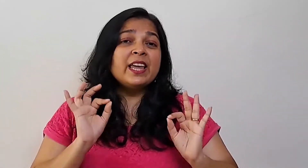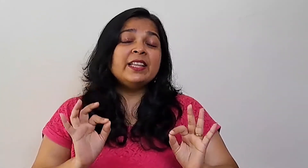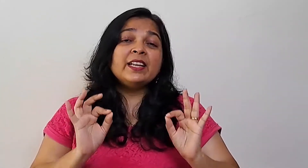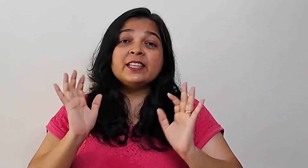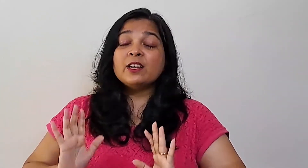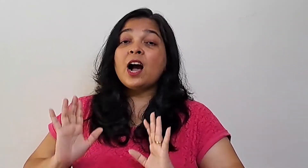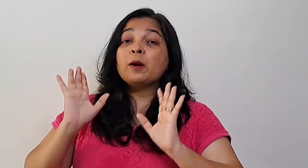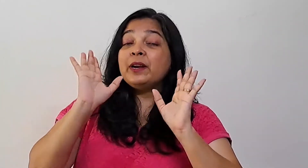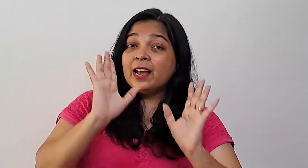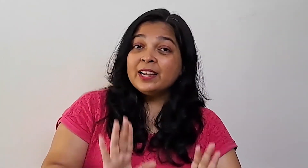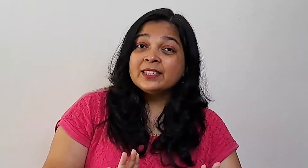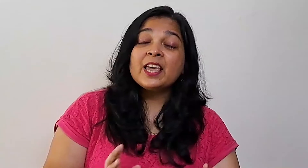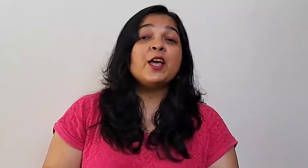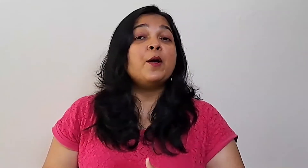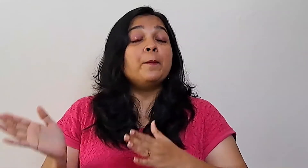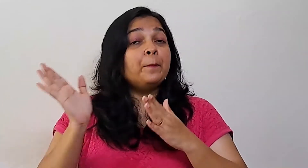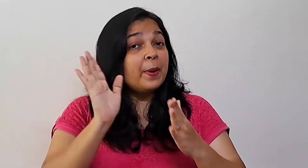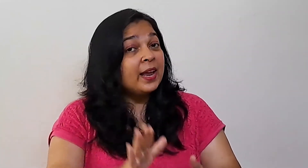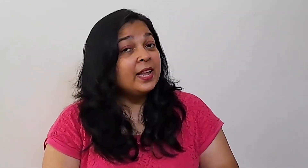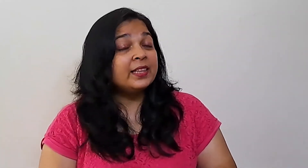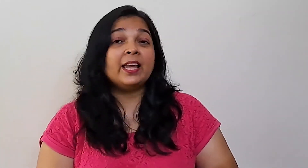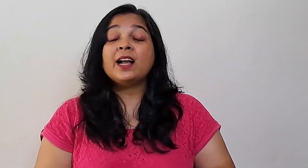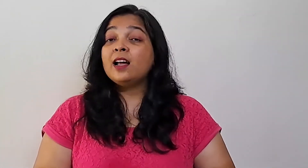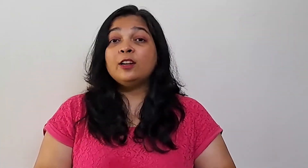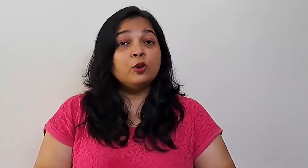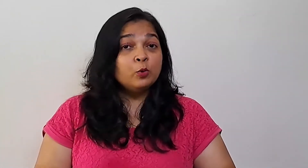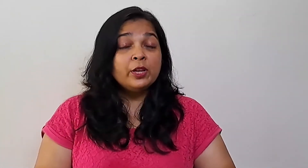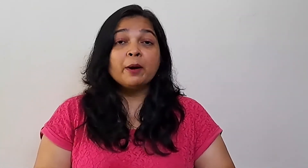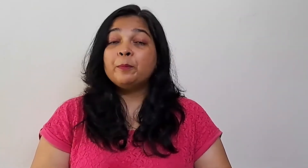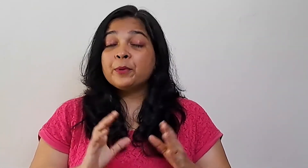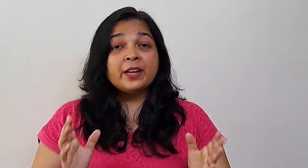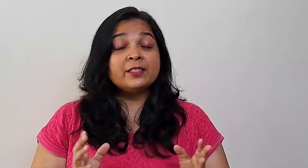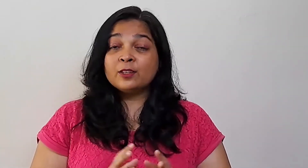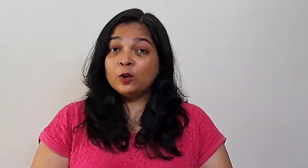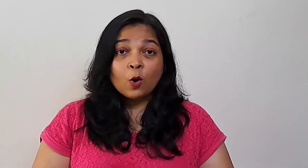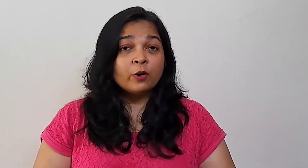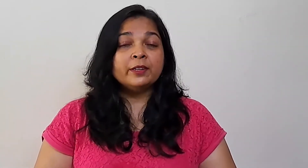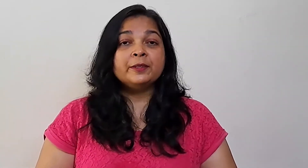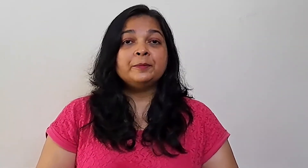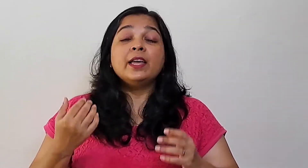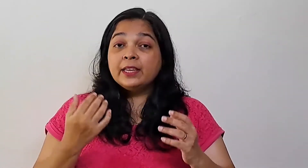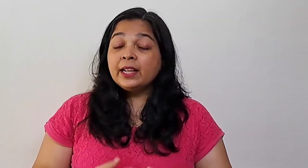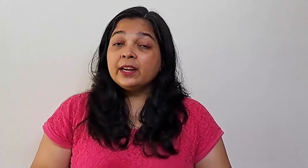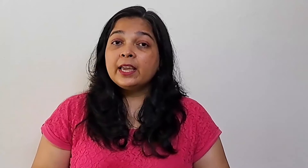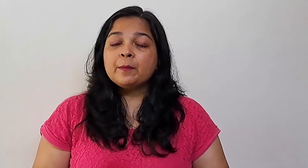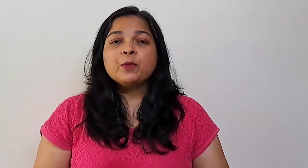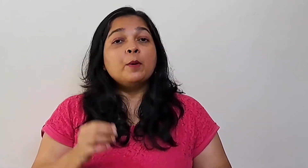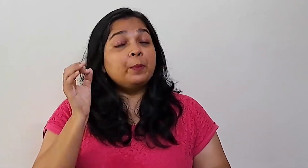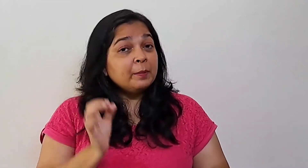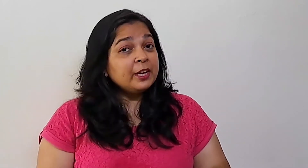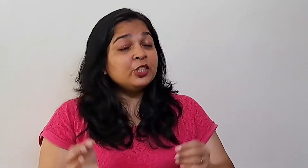ओह ओदा दे ही सी जिद्दा अग तो भेजण च पहला सी। हालेलुया, प्रेज द लॉर्ड। याद